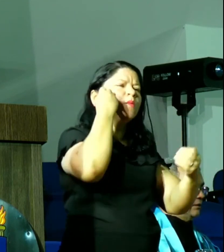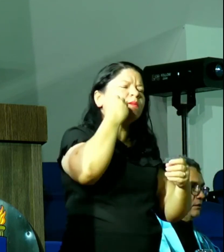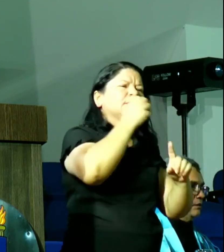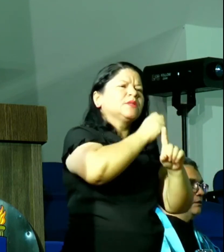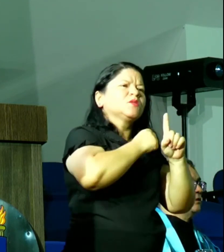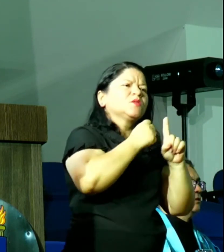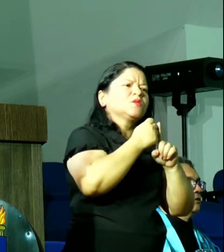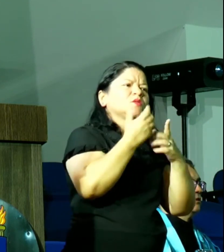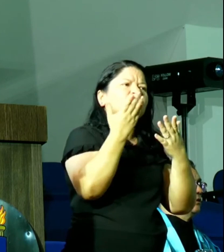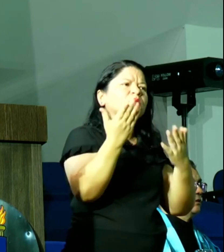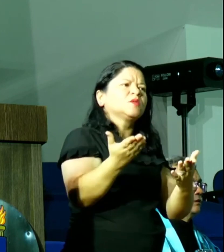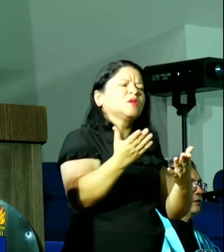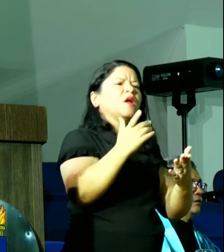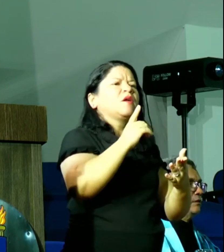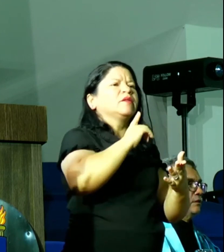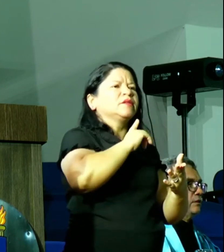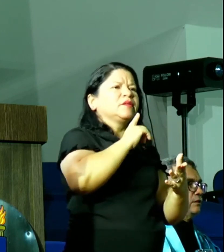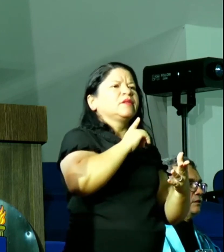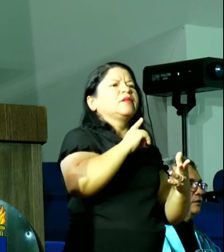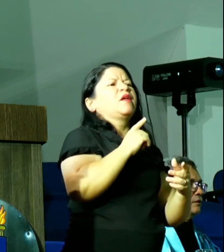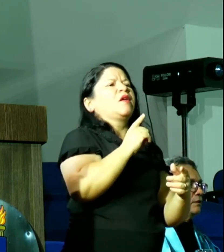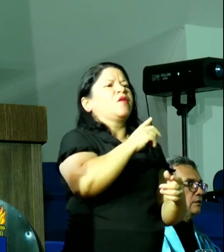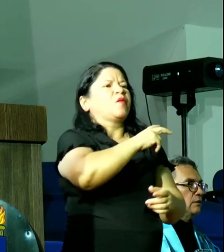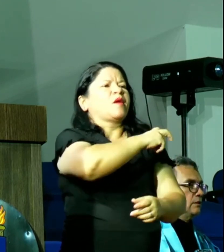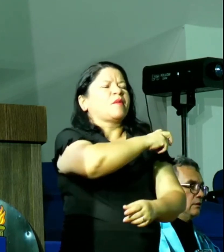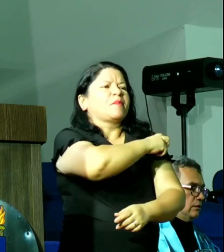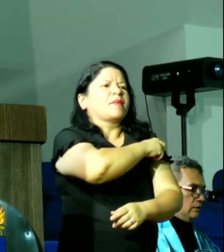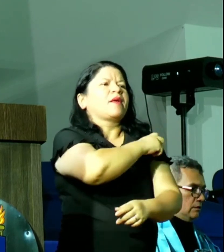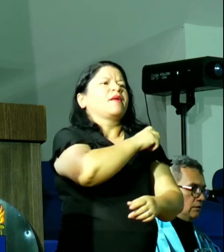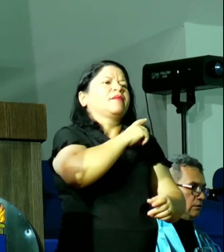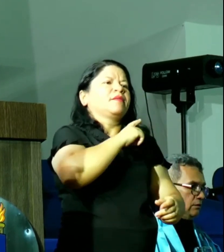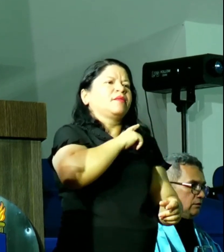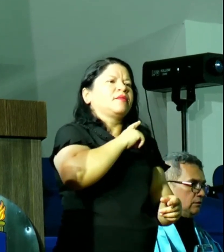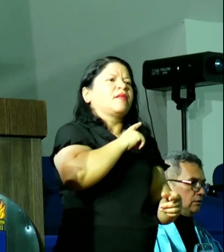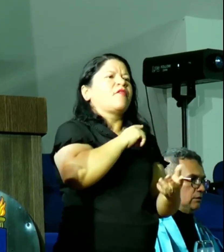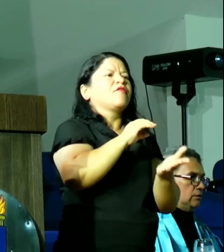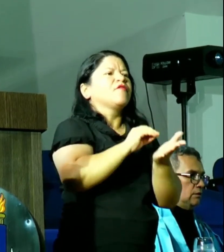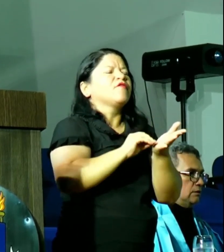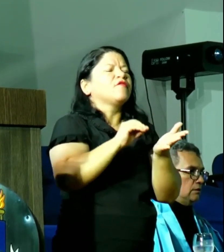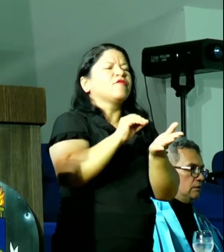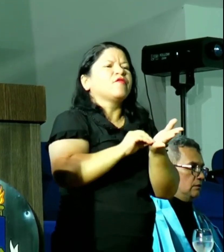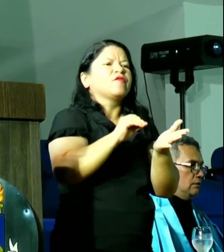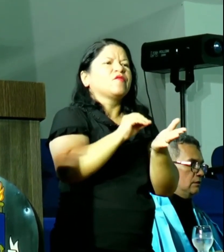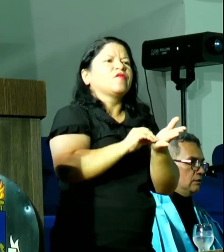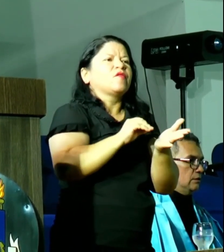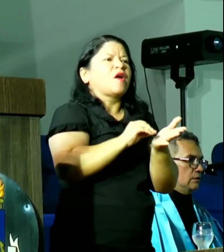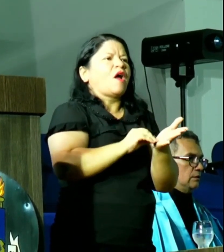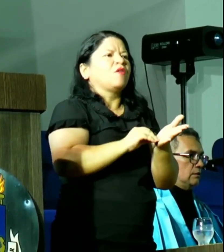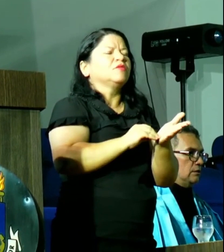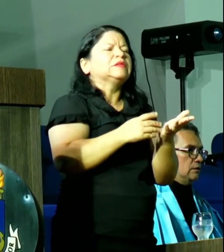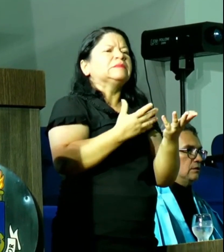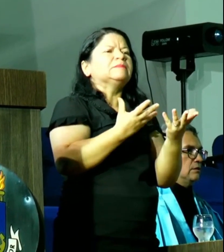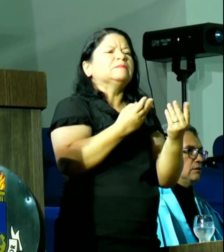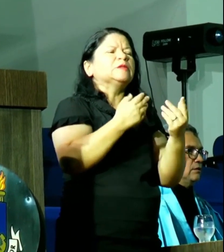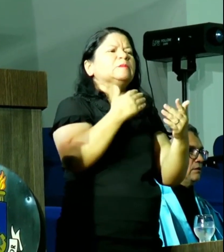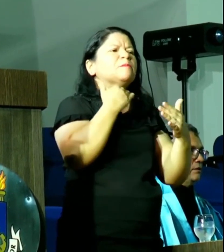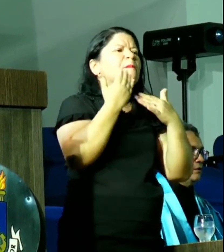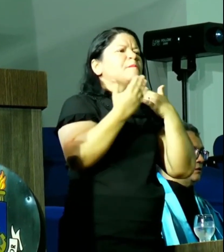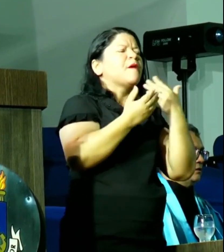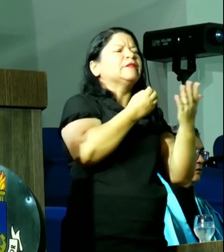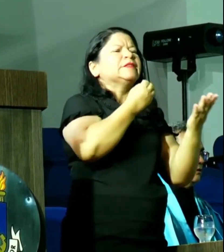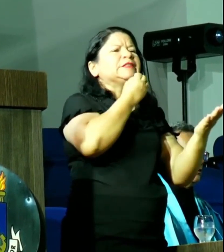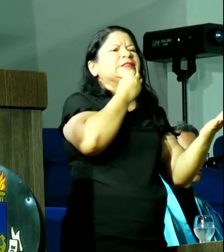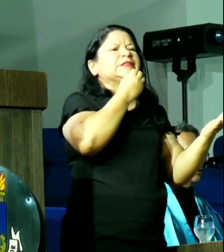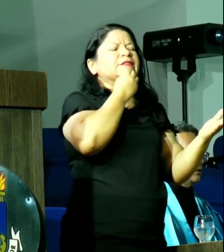sociais, tais como a imunidade de rebanho na ausência de vacina. Quantas mortes poderiam ter sido